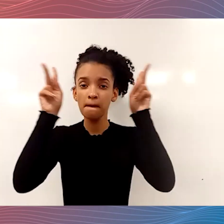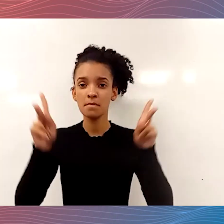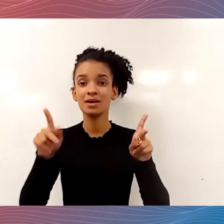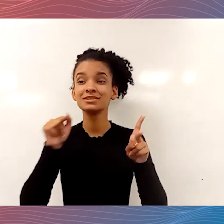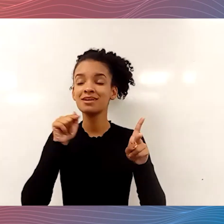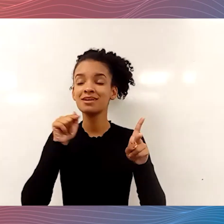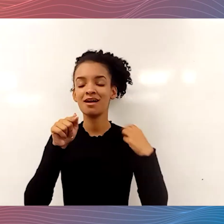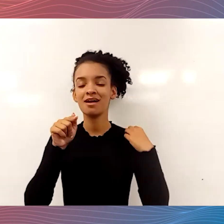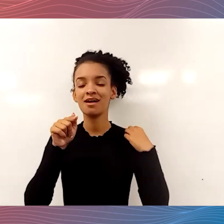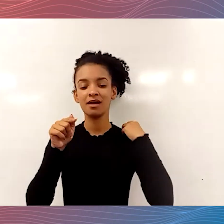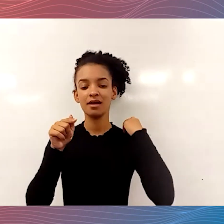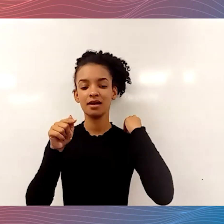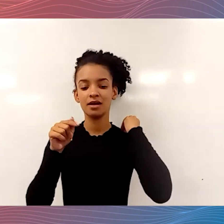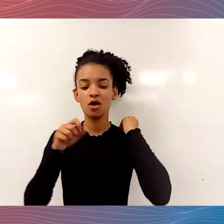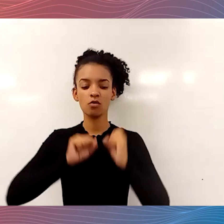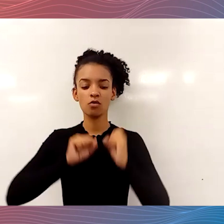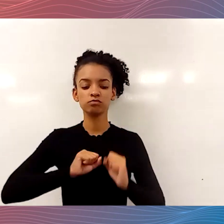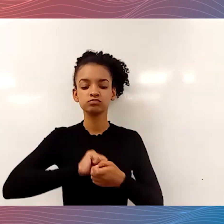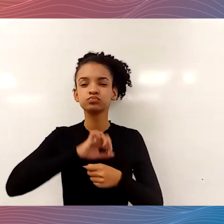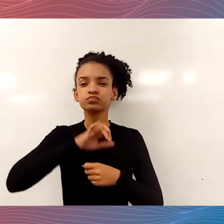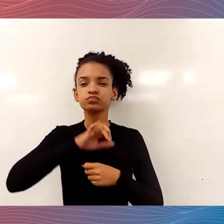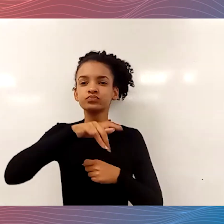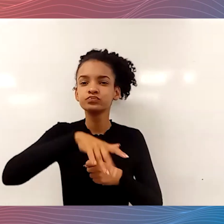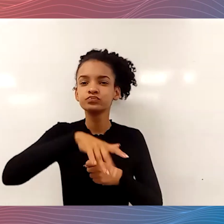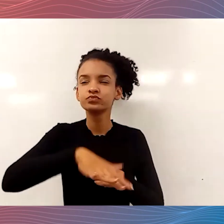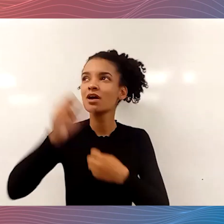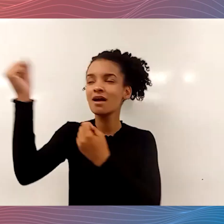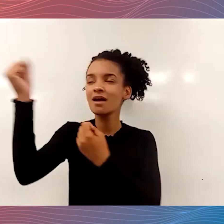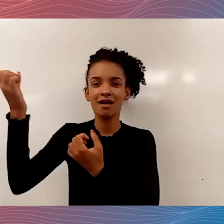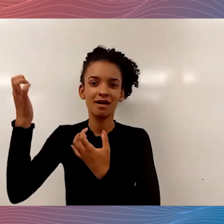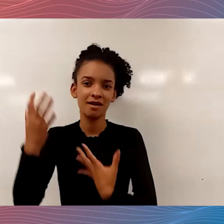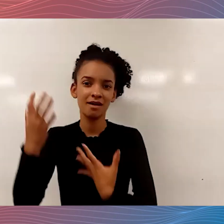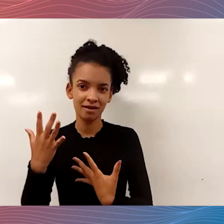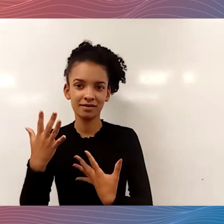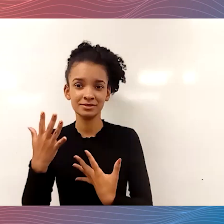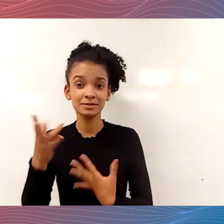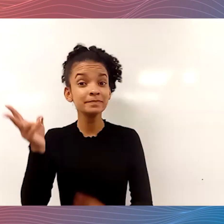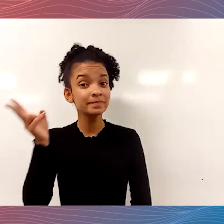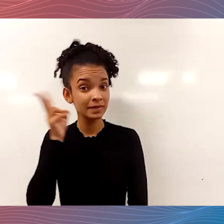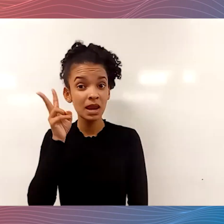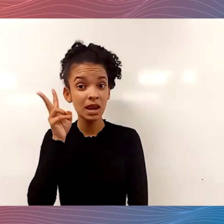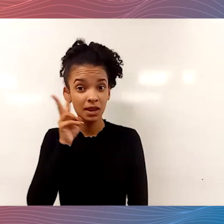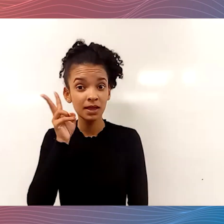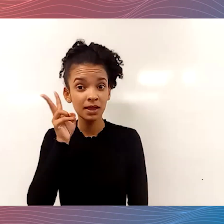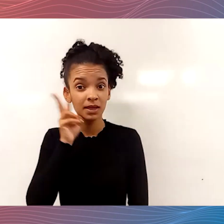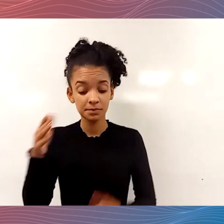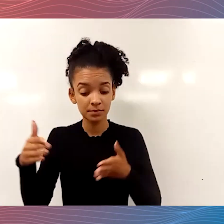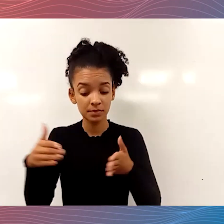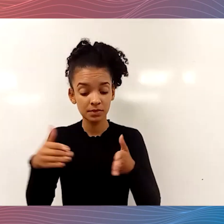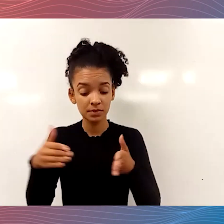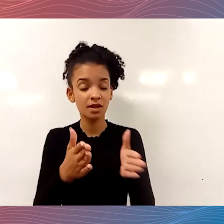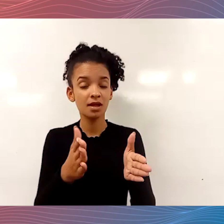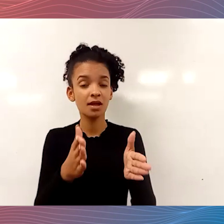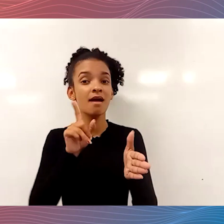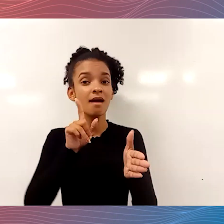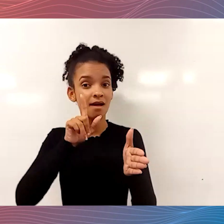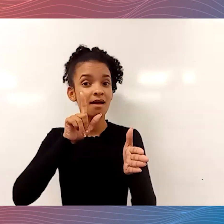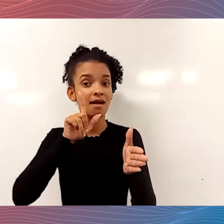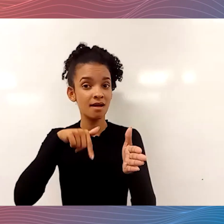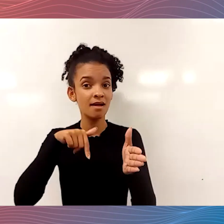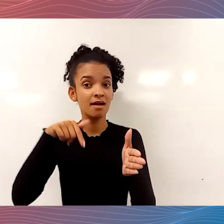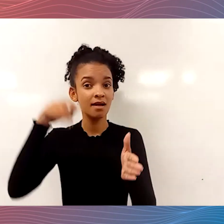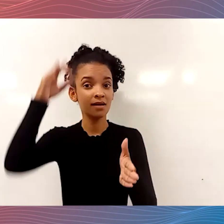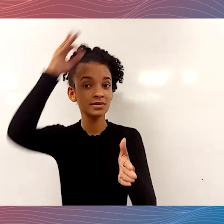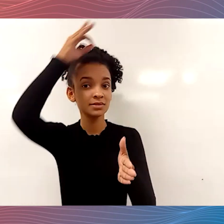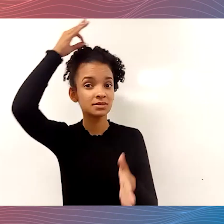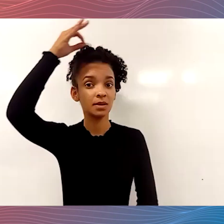E vocês sempre se lembrem que o rio é o Espírito. No fluir do rio da graça,